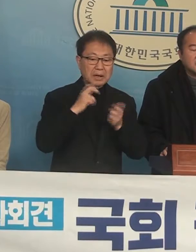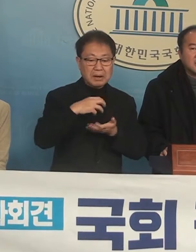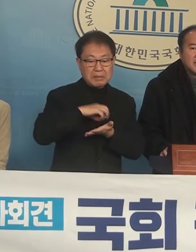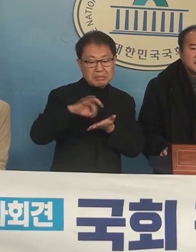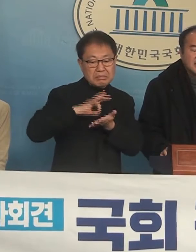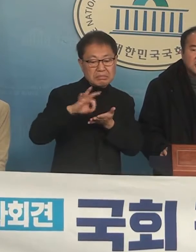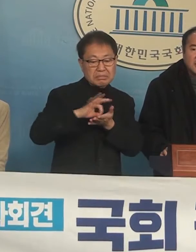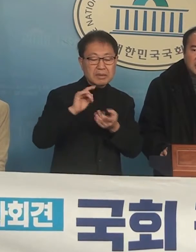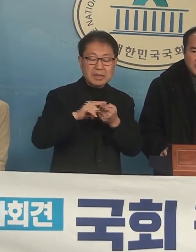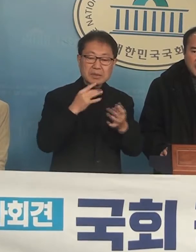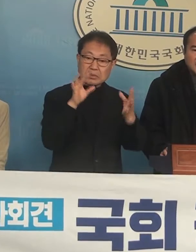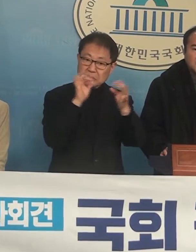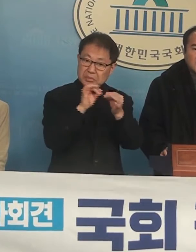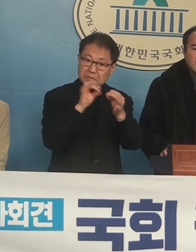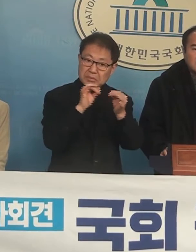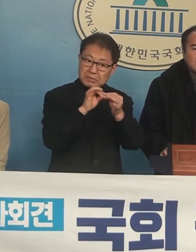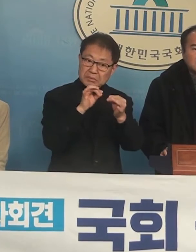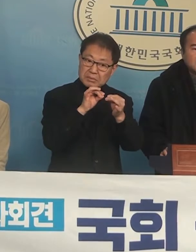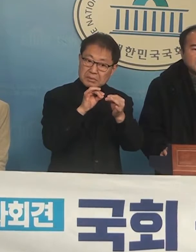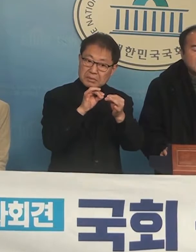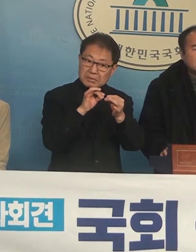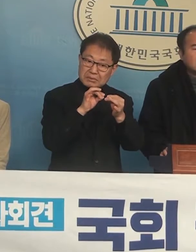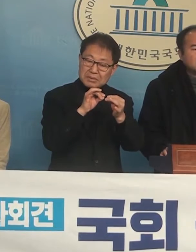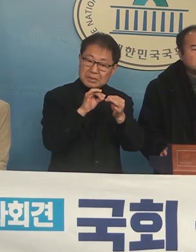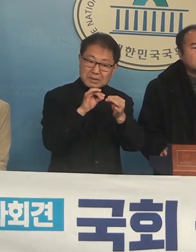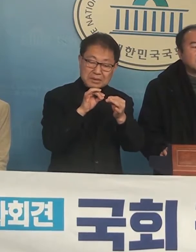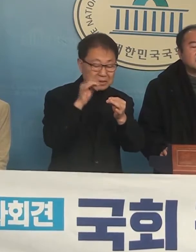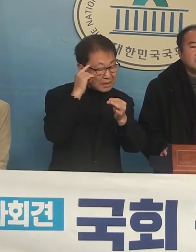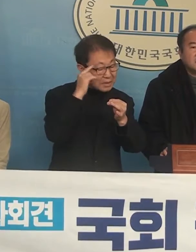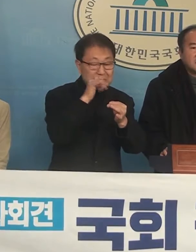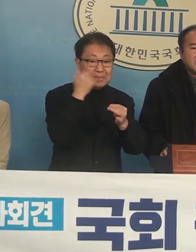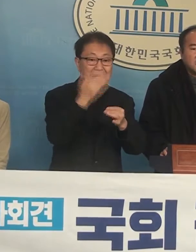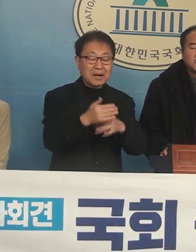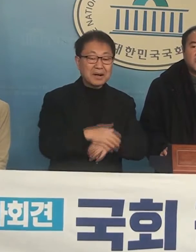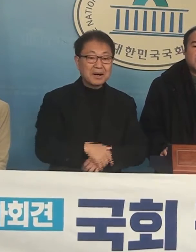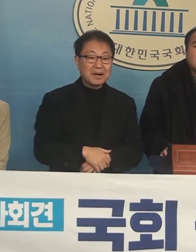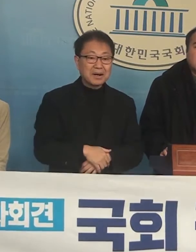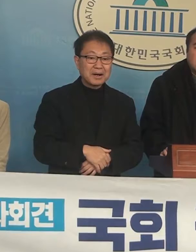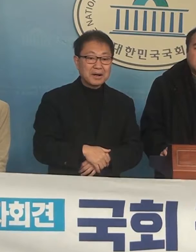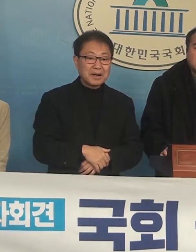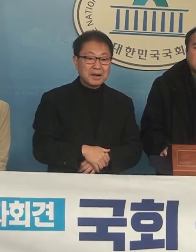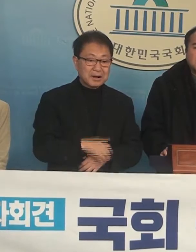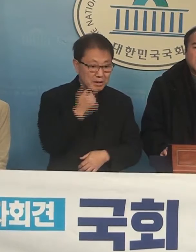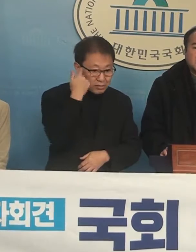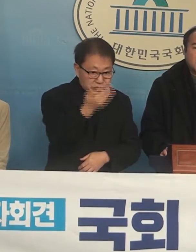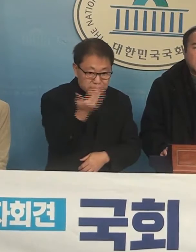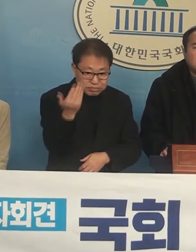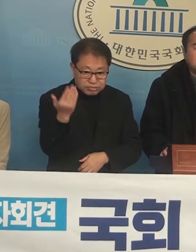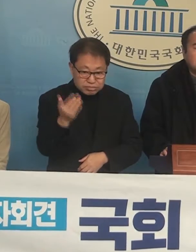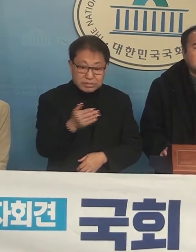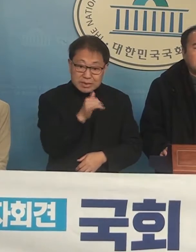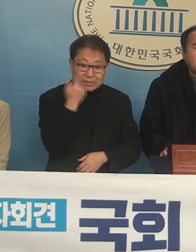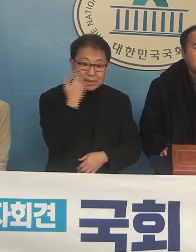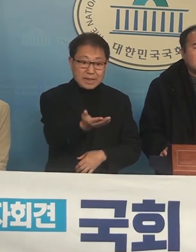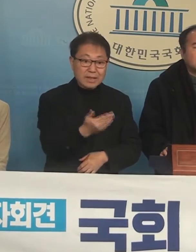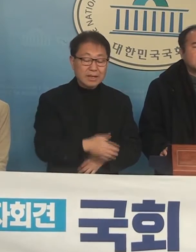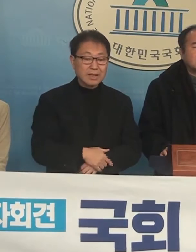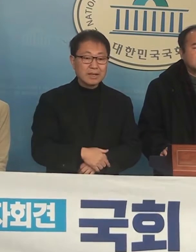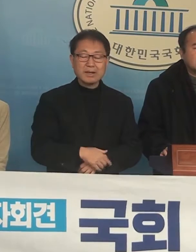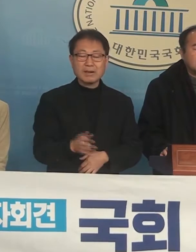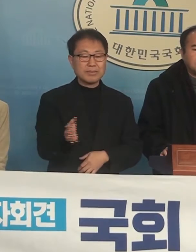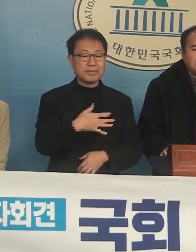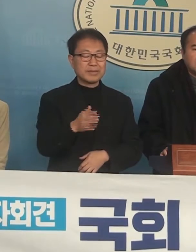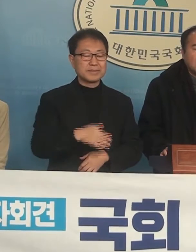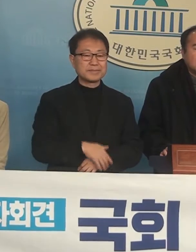제공되는 것을 찬성한다고 생각하십니까? 이에 대한 충분한 여론 수렴이 이루어졌다고 생각하십니까?